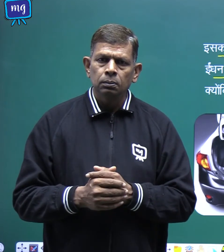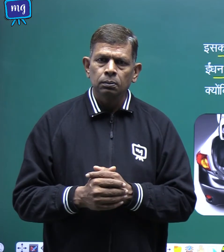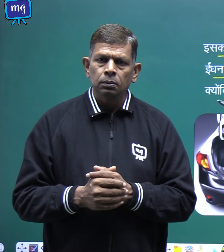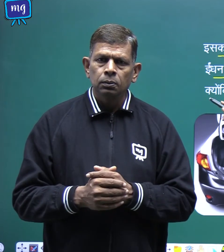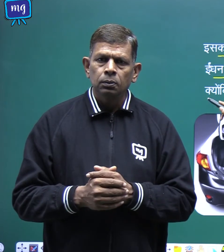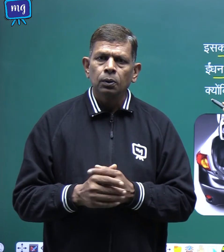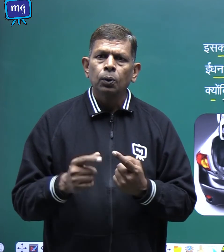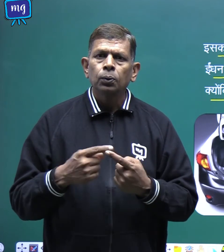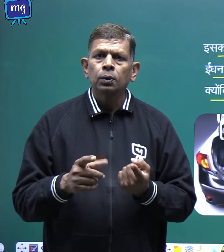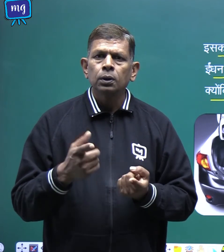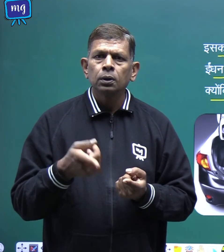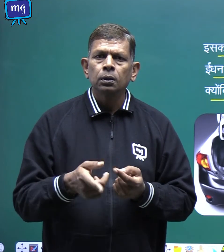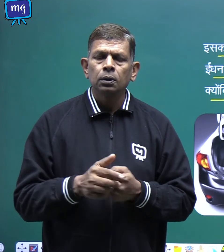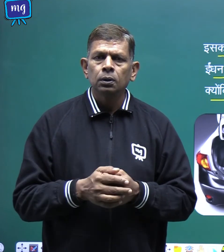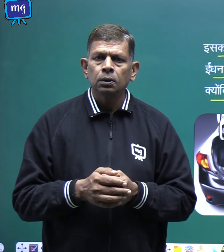क्योंकि यह